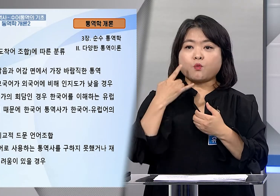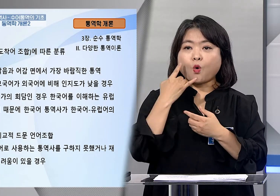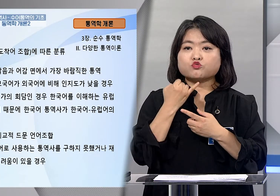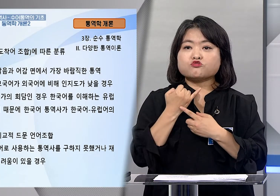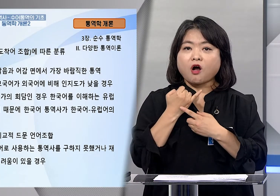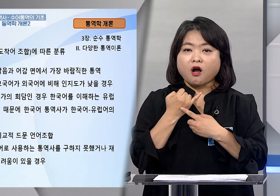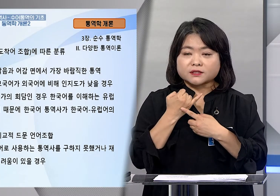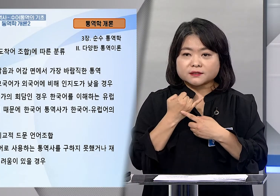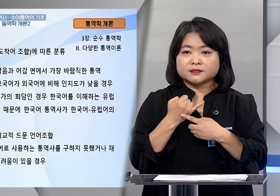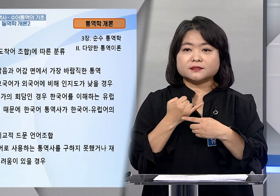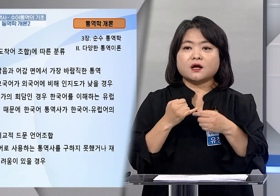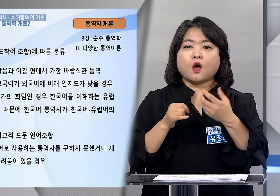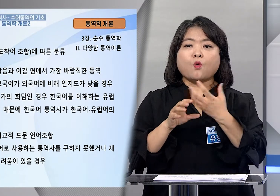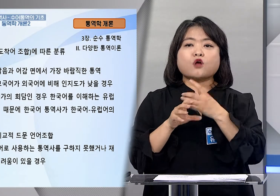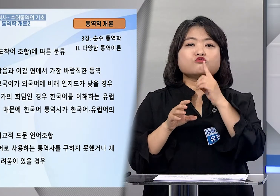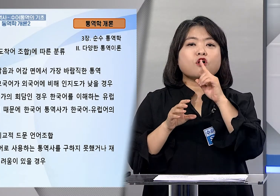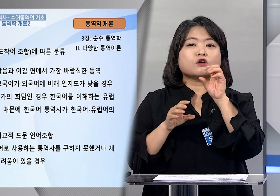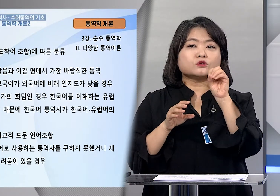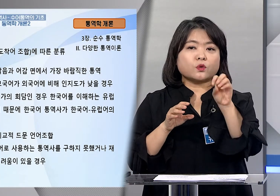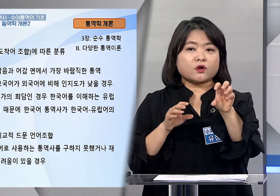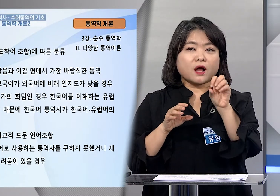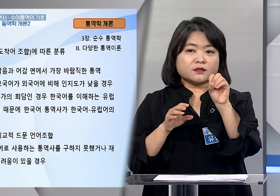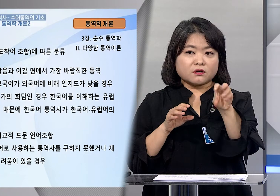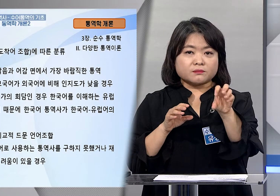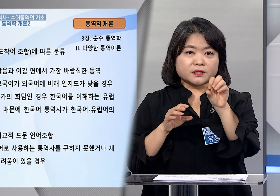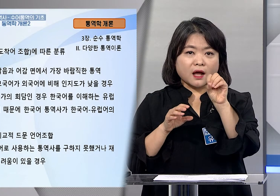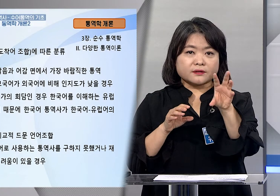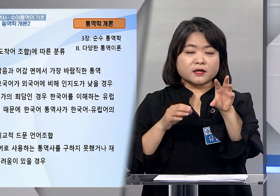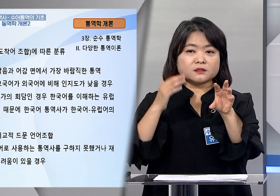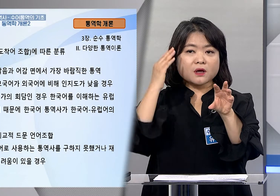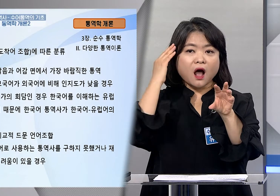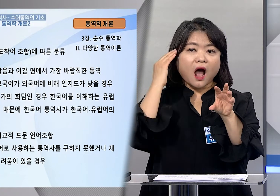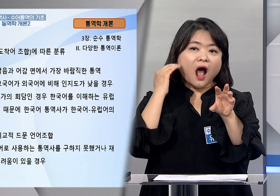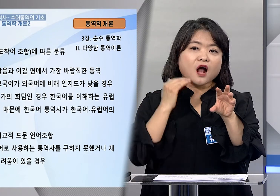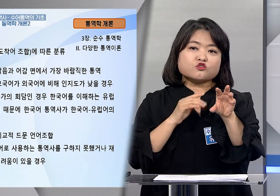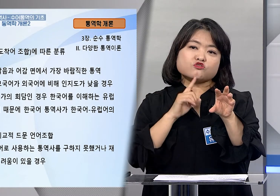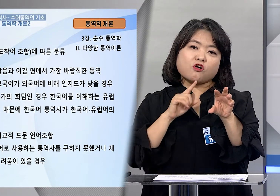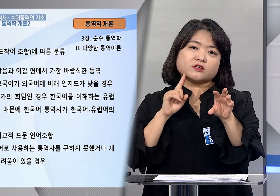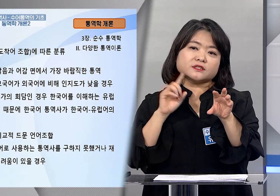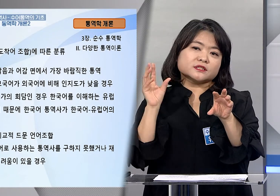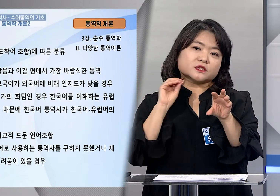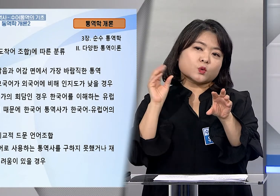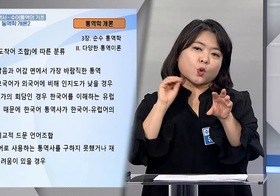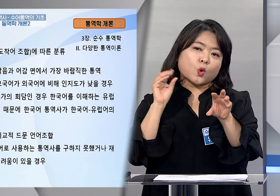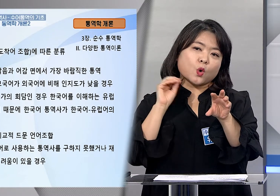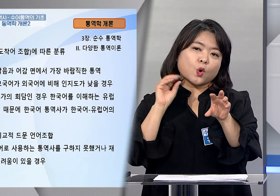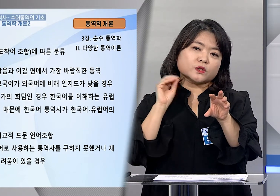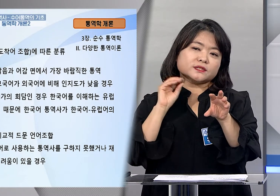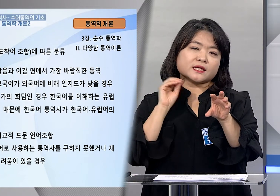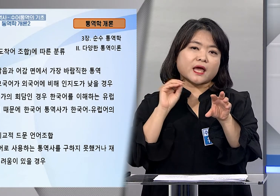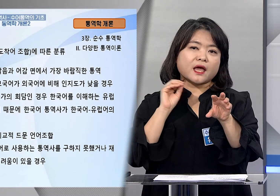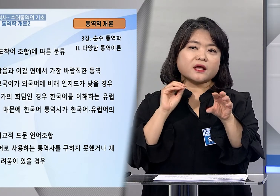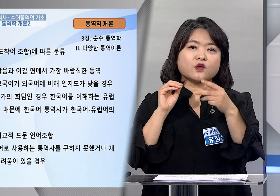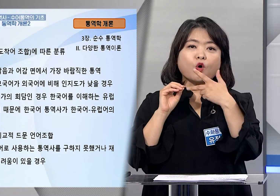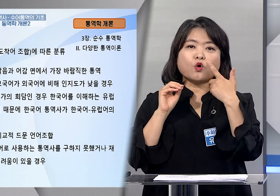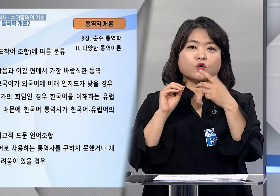모국어를 외국어로 통역하는 겁니다. 예를 들면 한국어를 듣고 이제 영어로